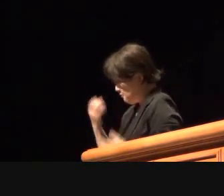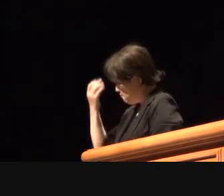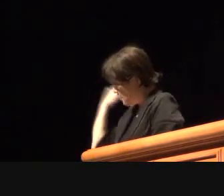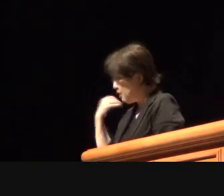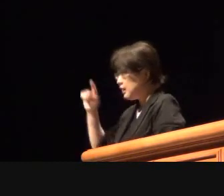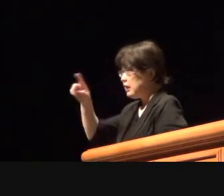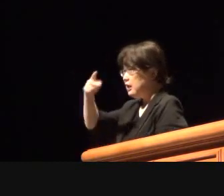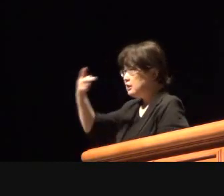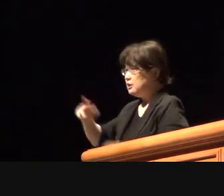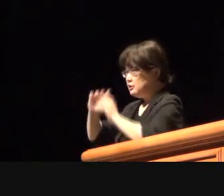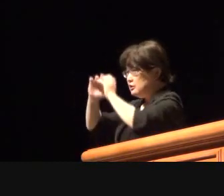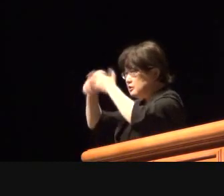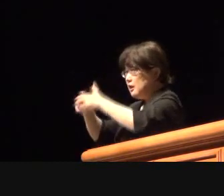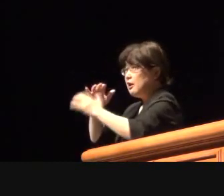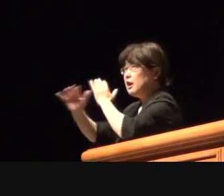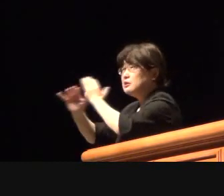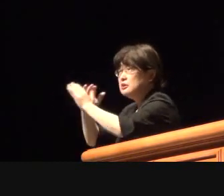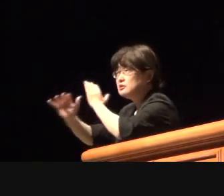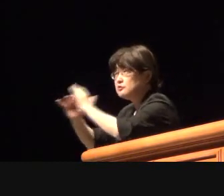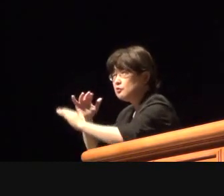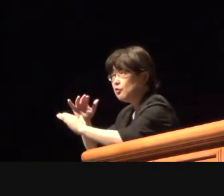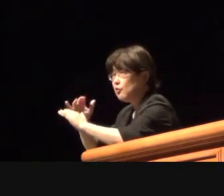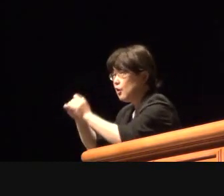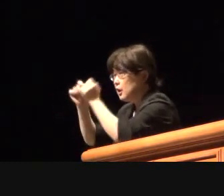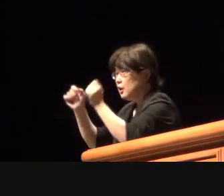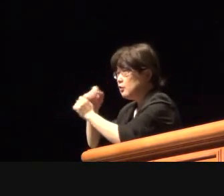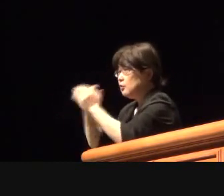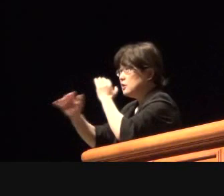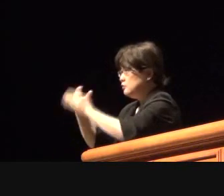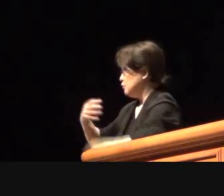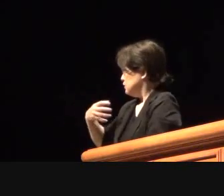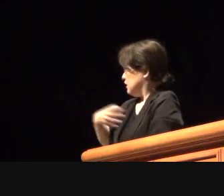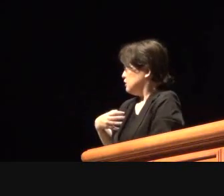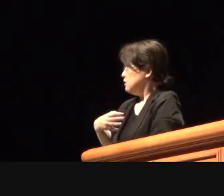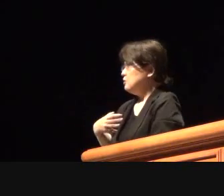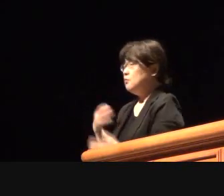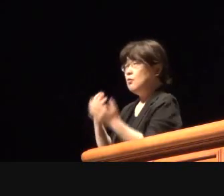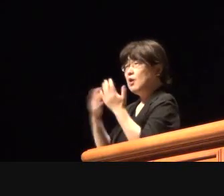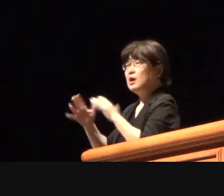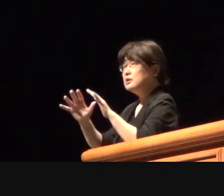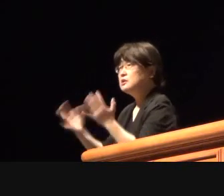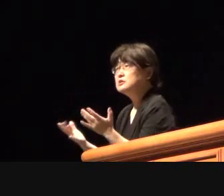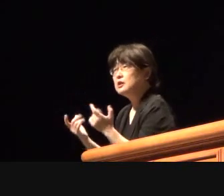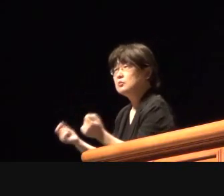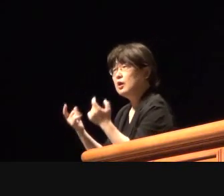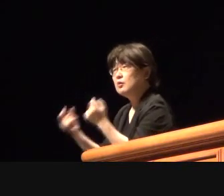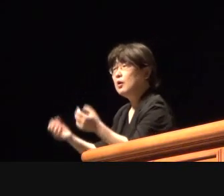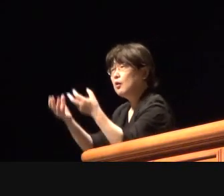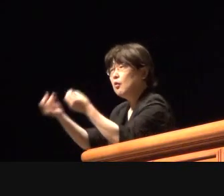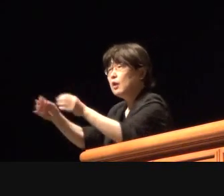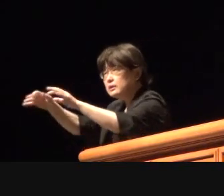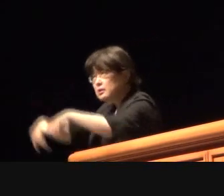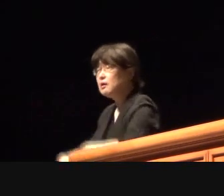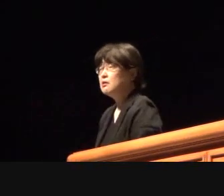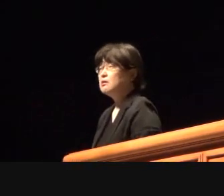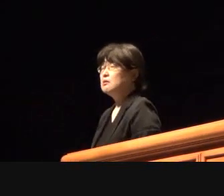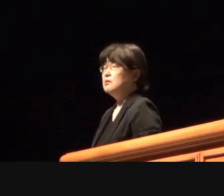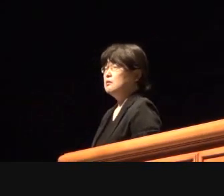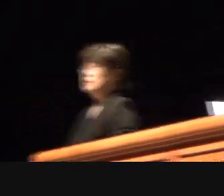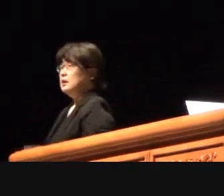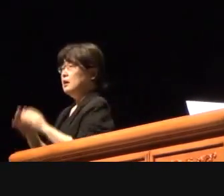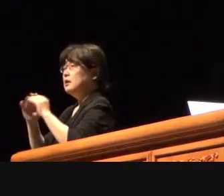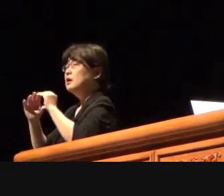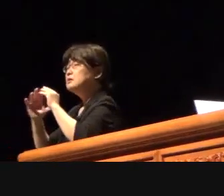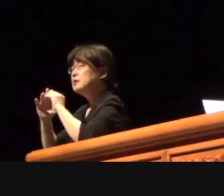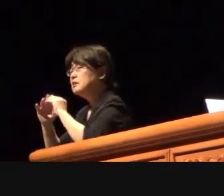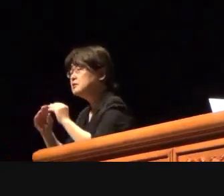争、結局は戦争を責任問わないまま終わってしまった。そして心優しい